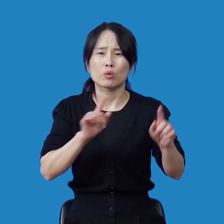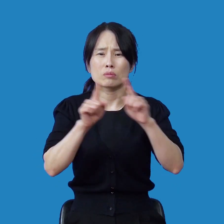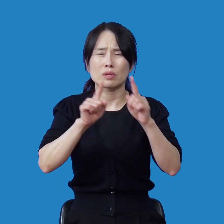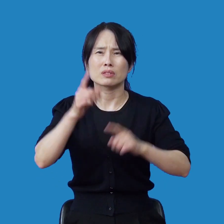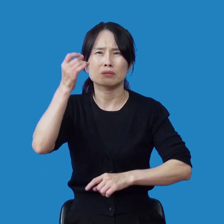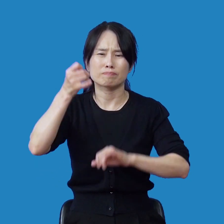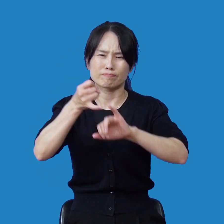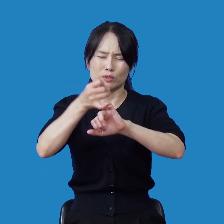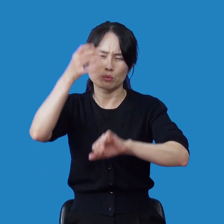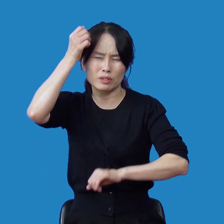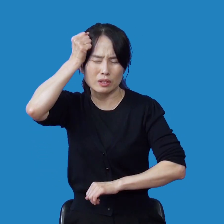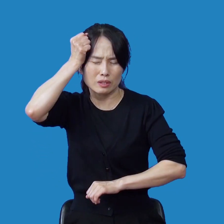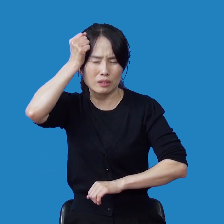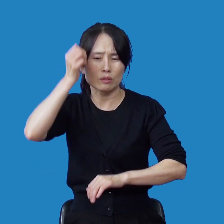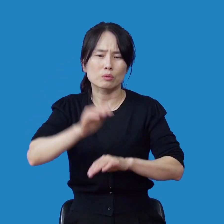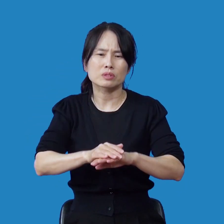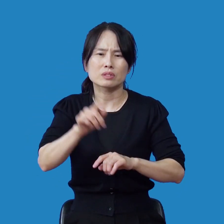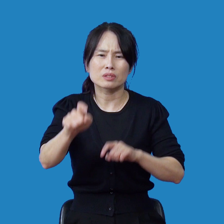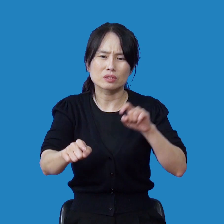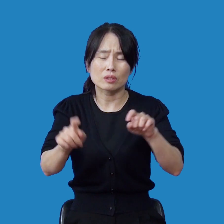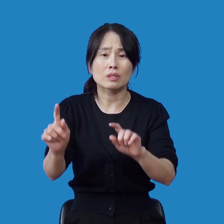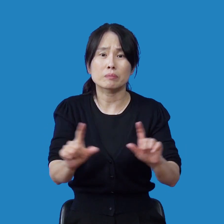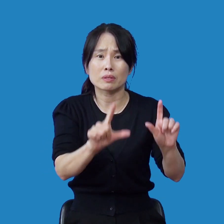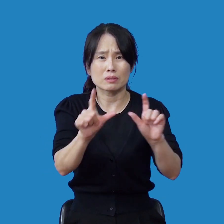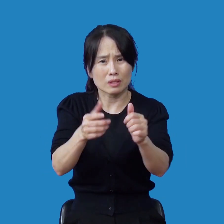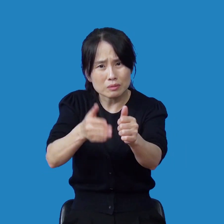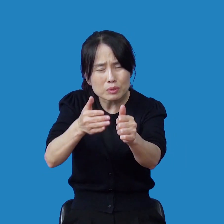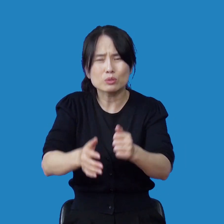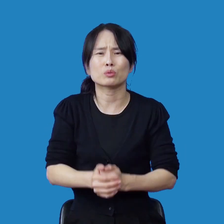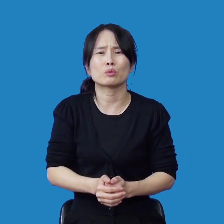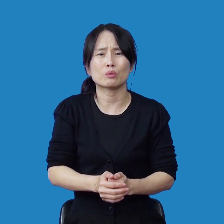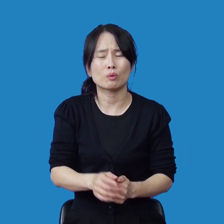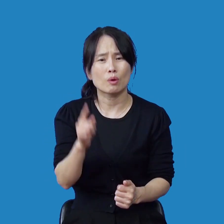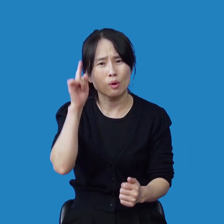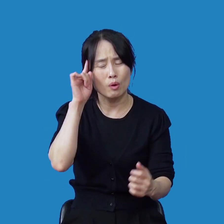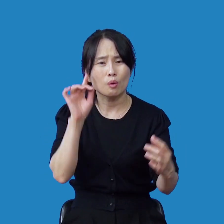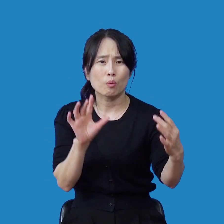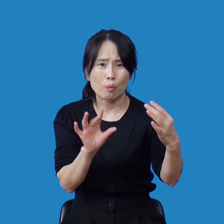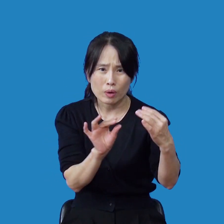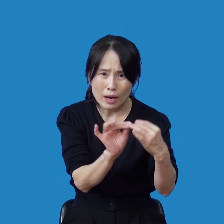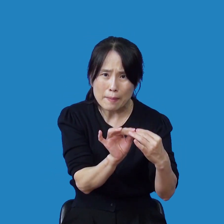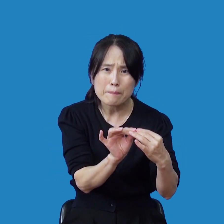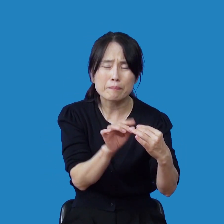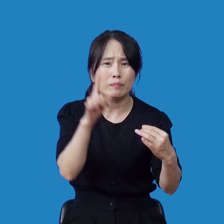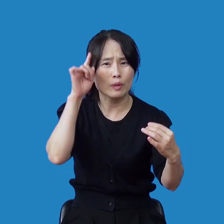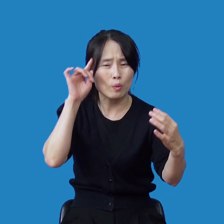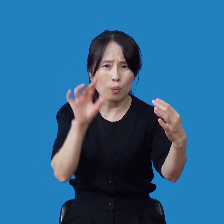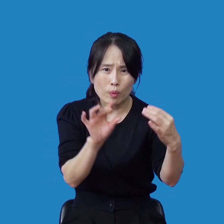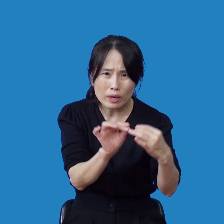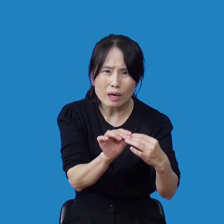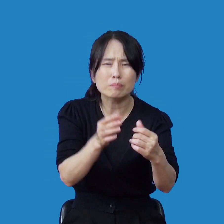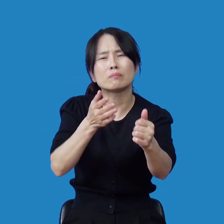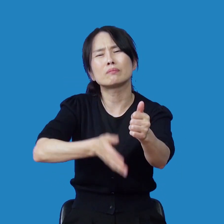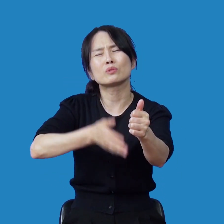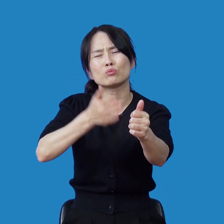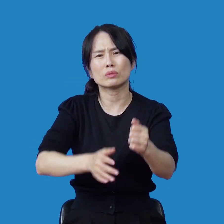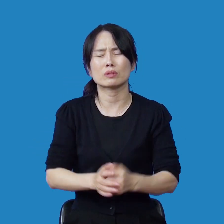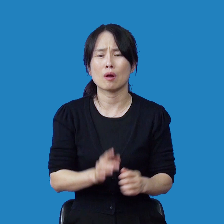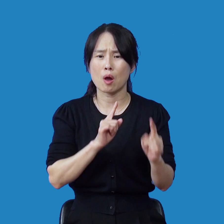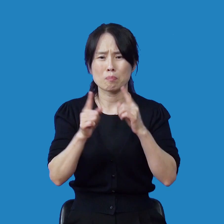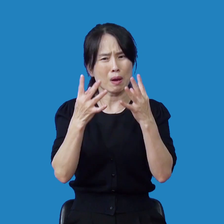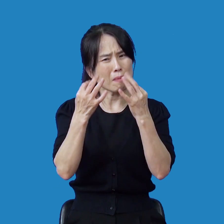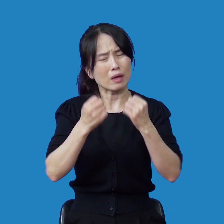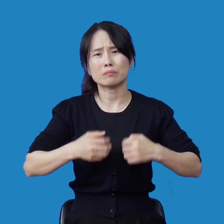실천하면서 사시기를 바랍니다. 상대방의 그 낮은 자리까지 내려가서 공감하십시오. 말이 많이 필요